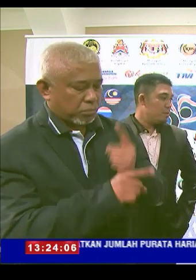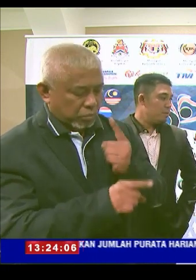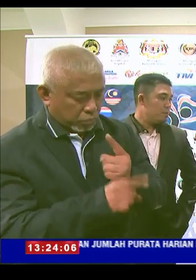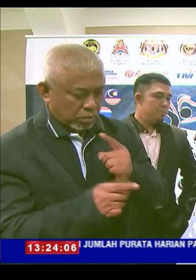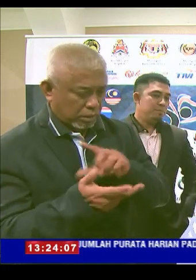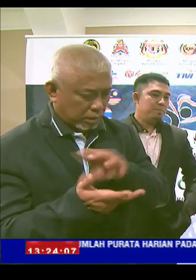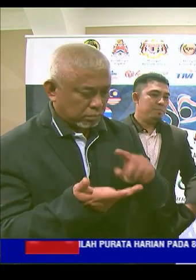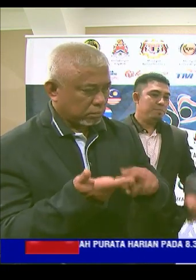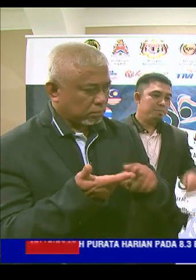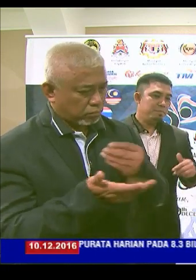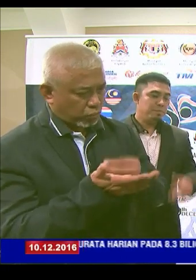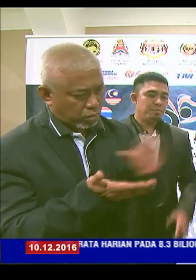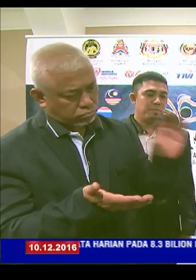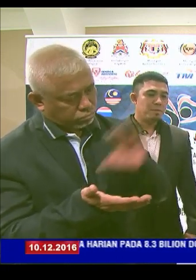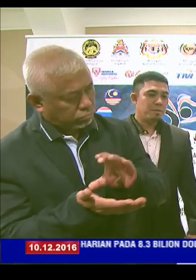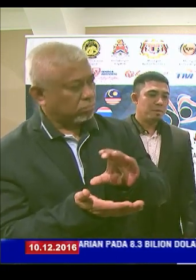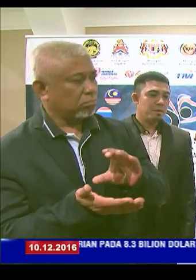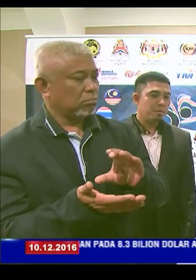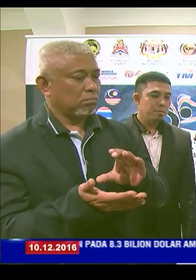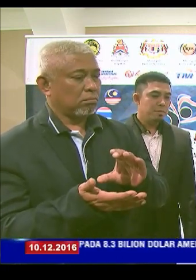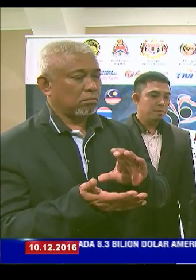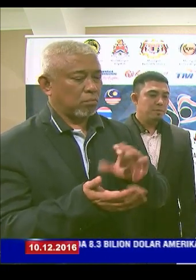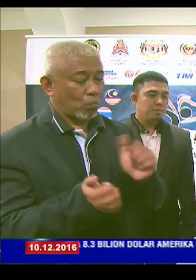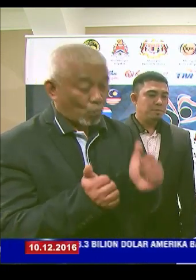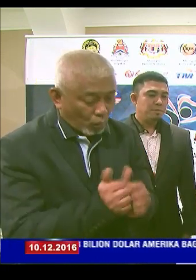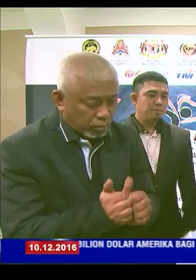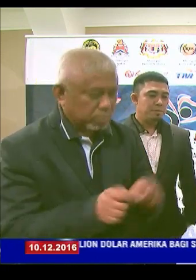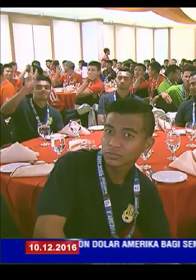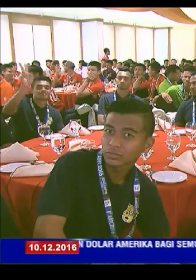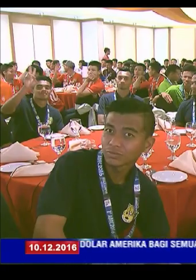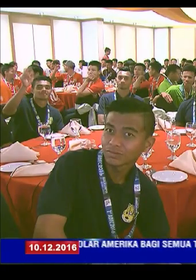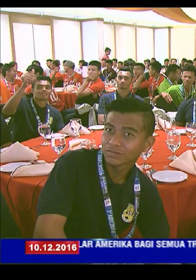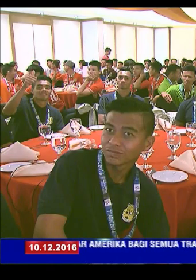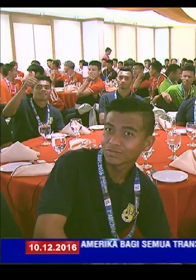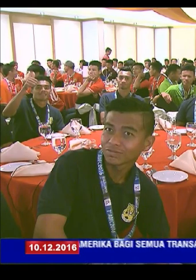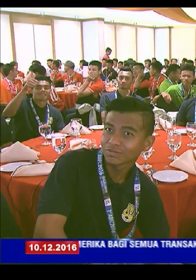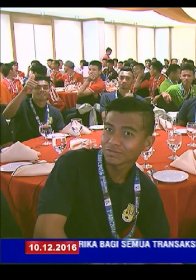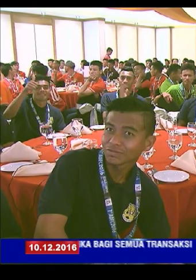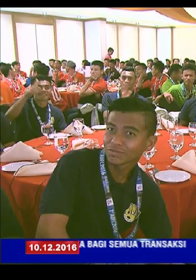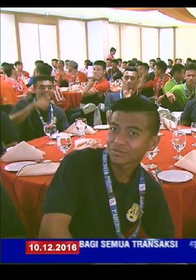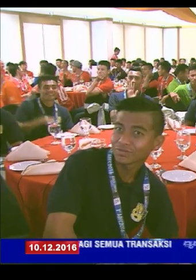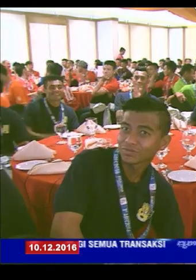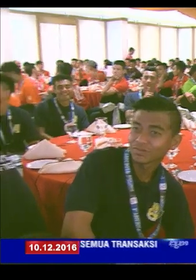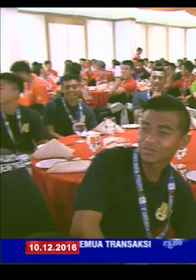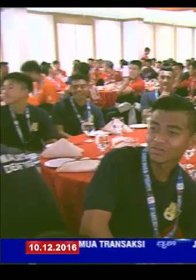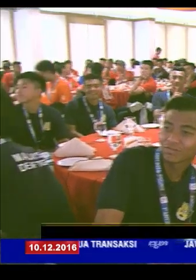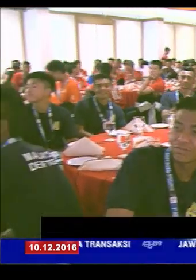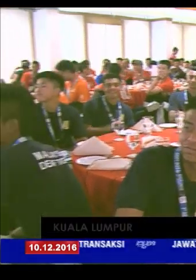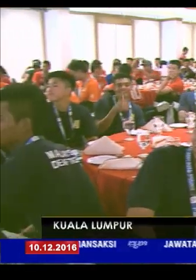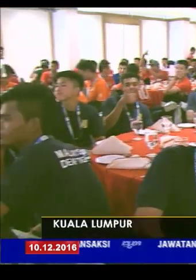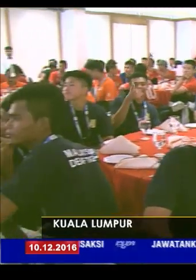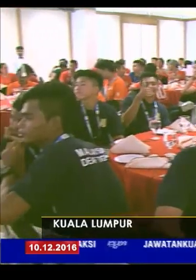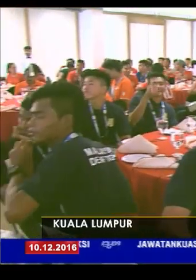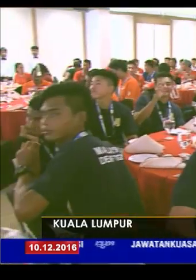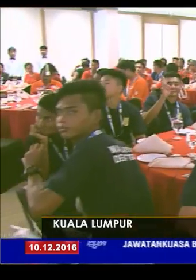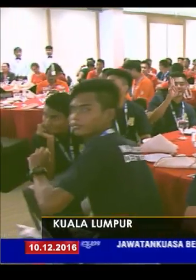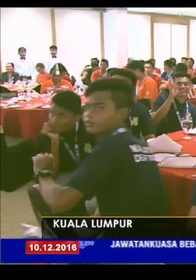prestasi at kami beliau ditemui pada Majlis makam malam bola sepak orang pekak